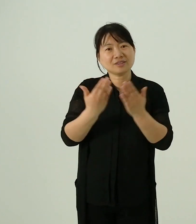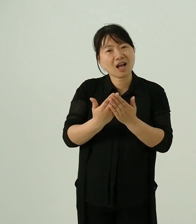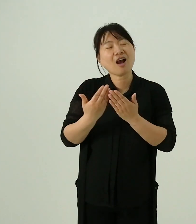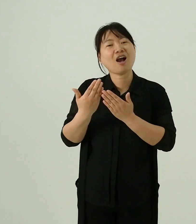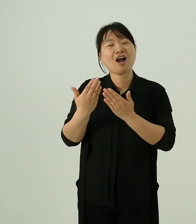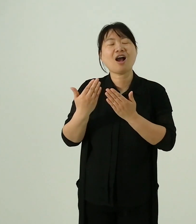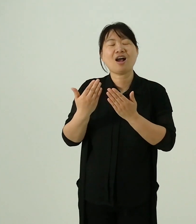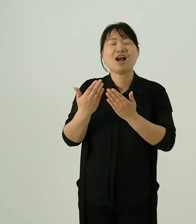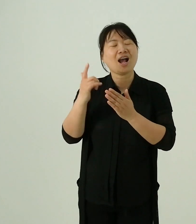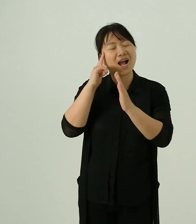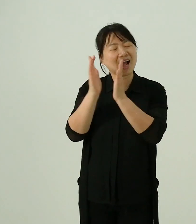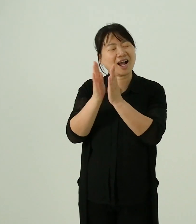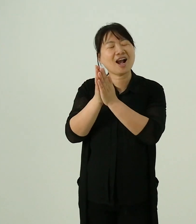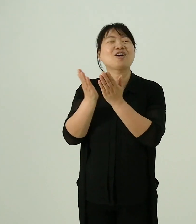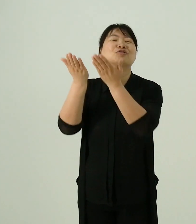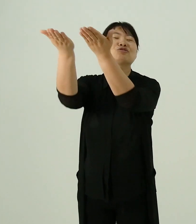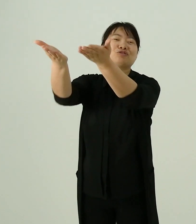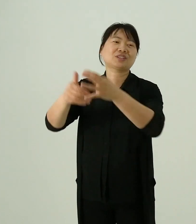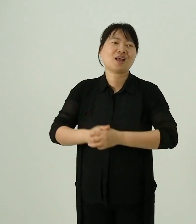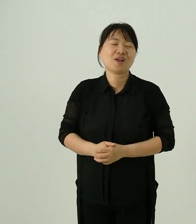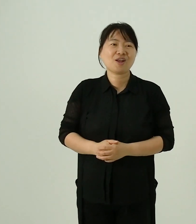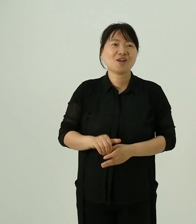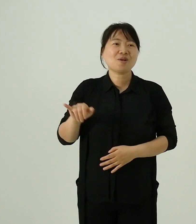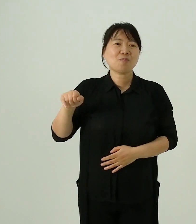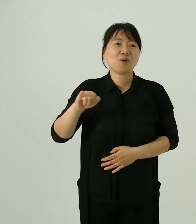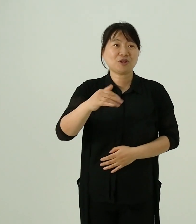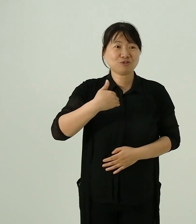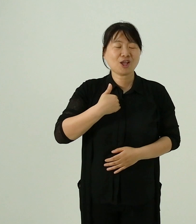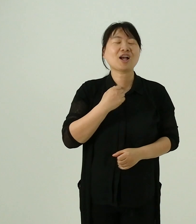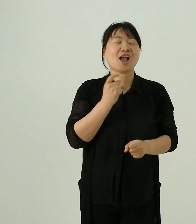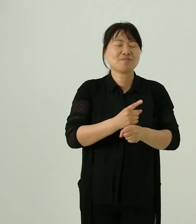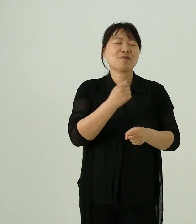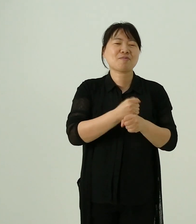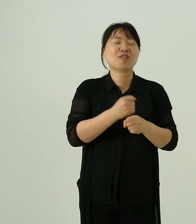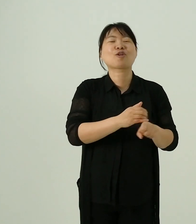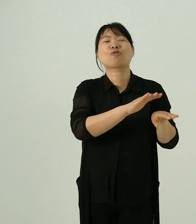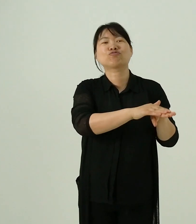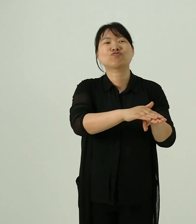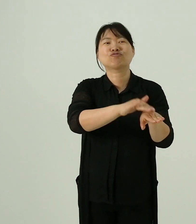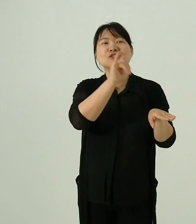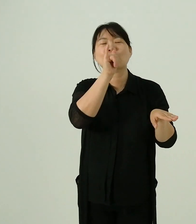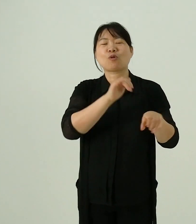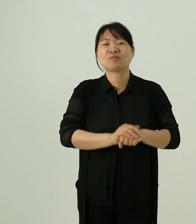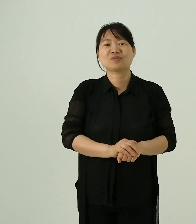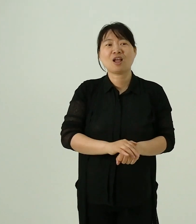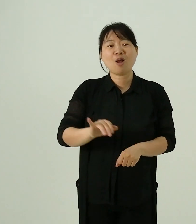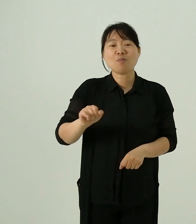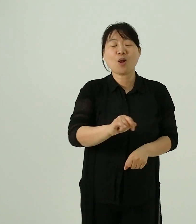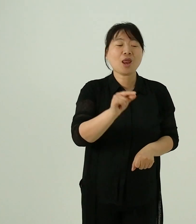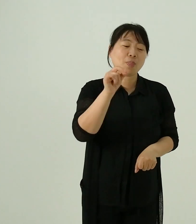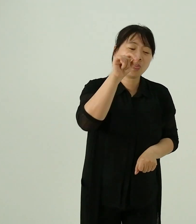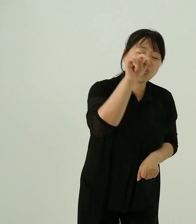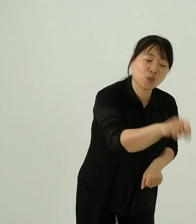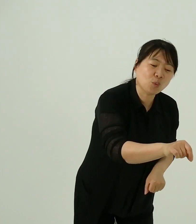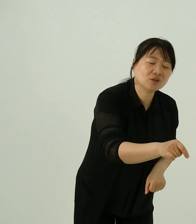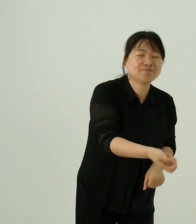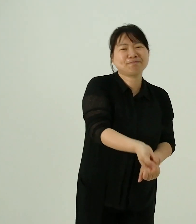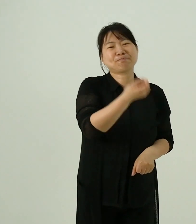입힌다. 에? 쟤들 먹을 벌레들 내가 다 만들어 놨고 걔들 그 벌레 잡아먹고